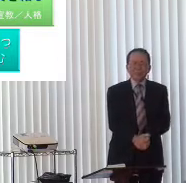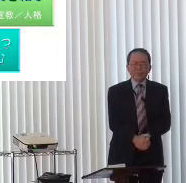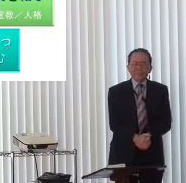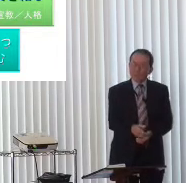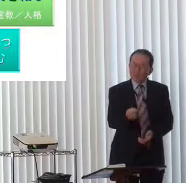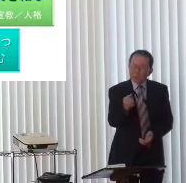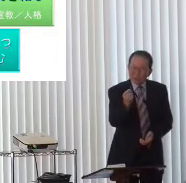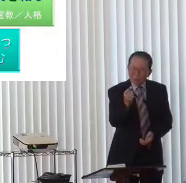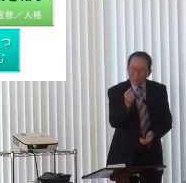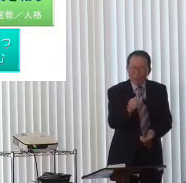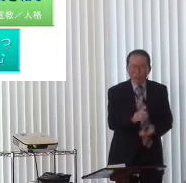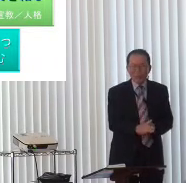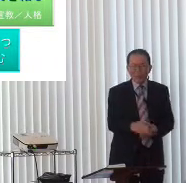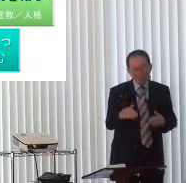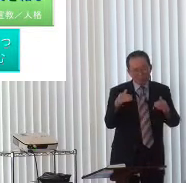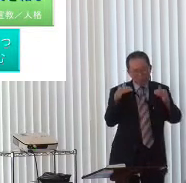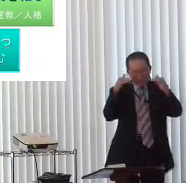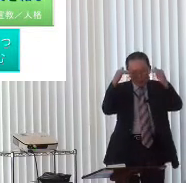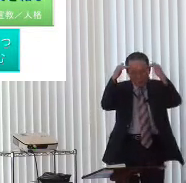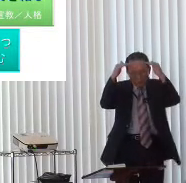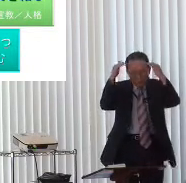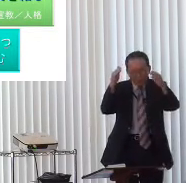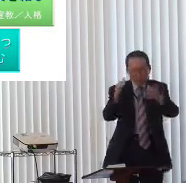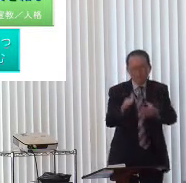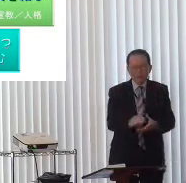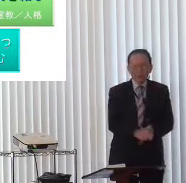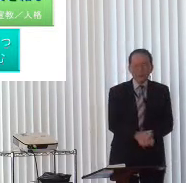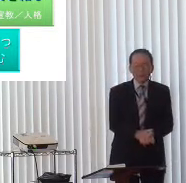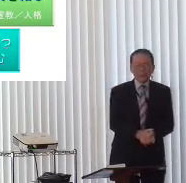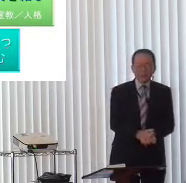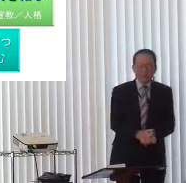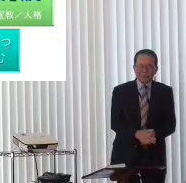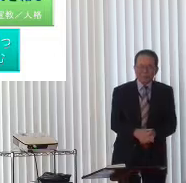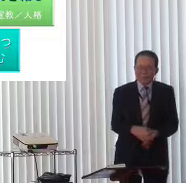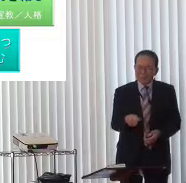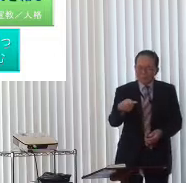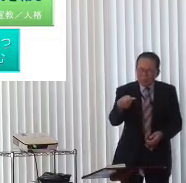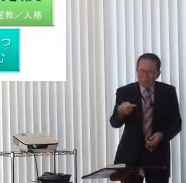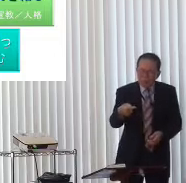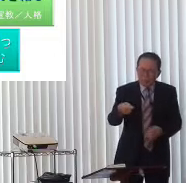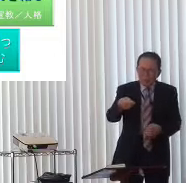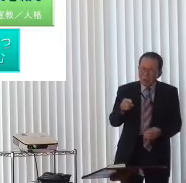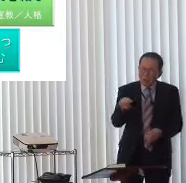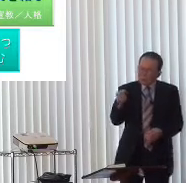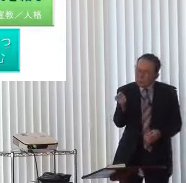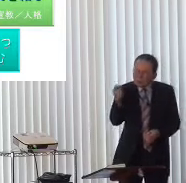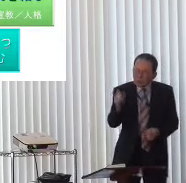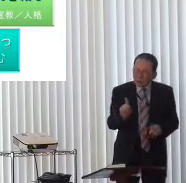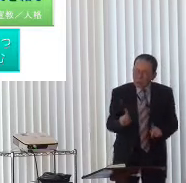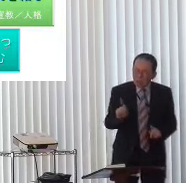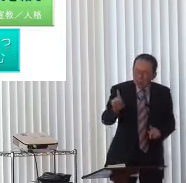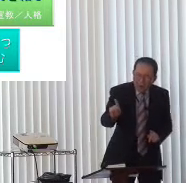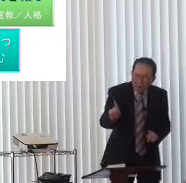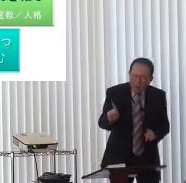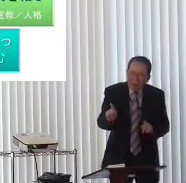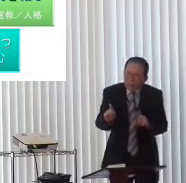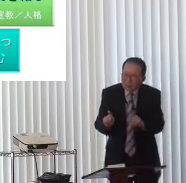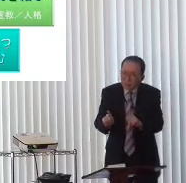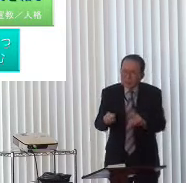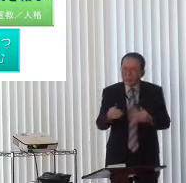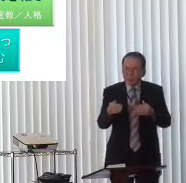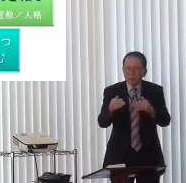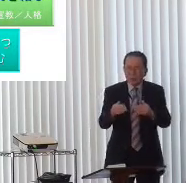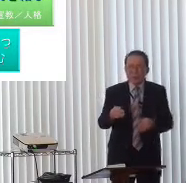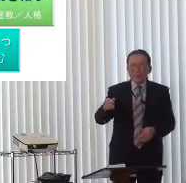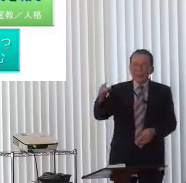少しでも成長する、一歩でも半歩でも前に進んでほしい、その期